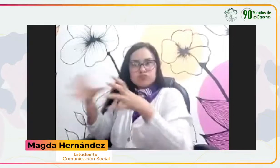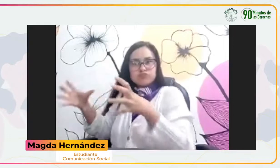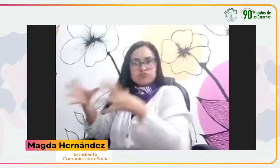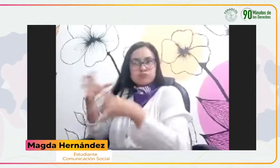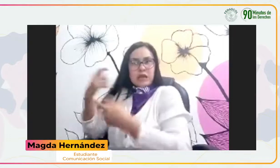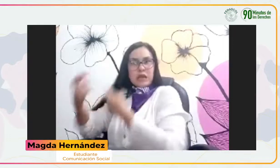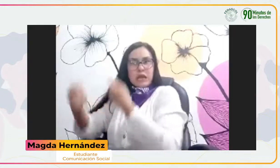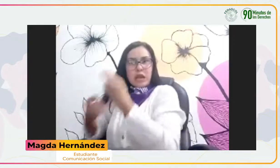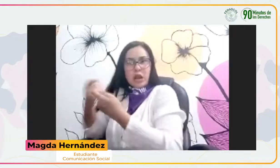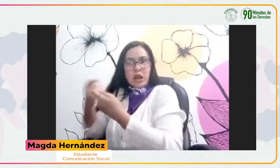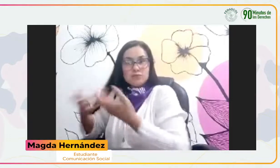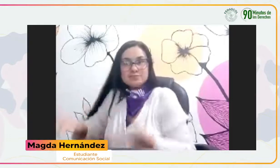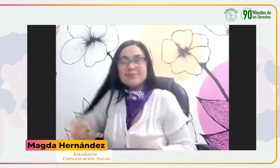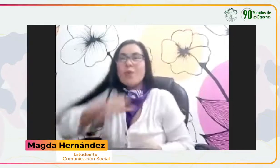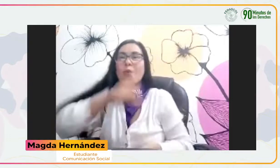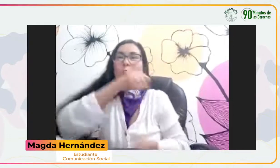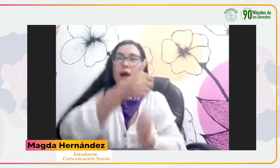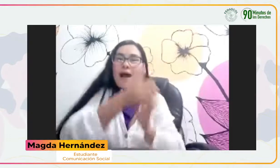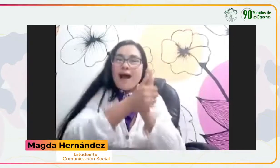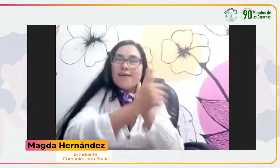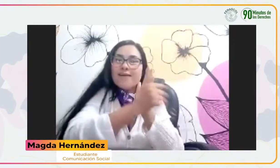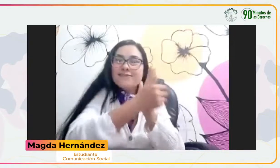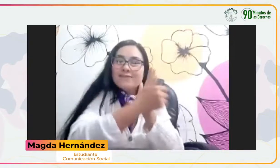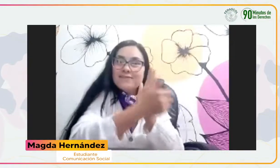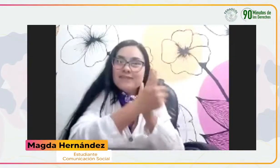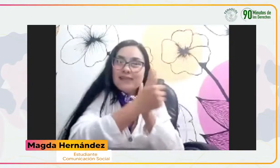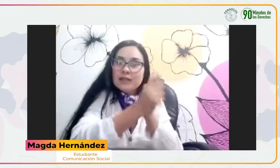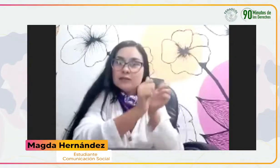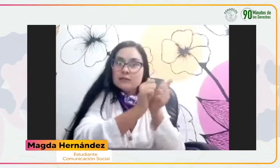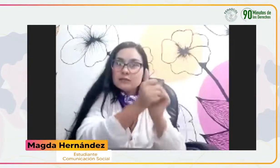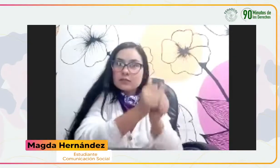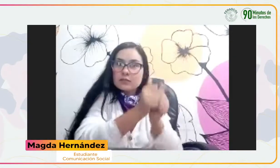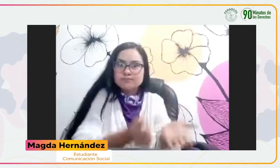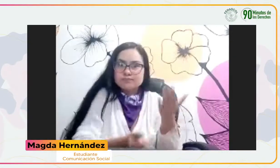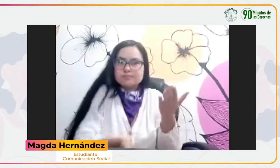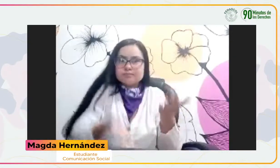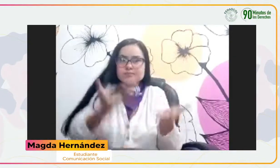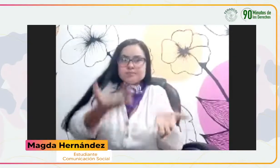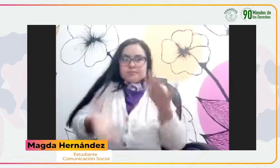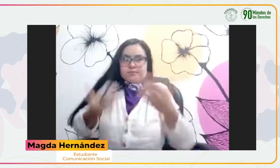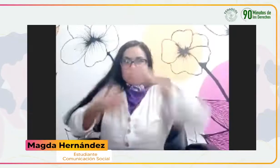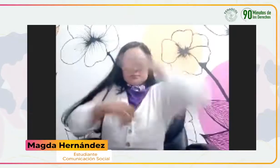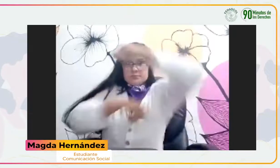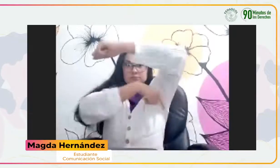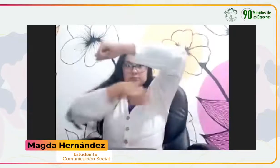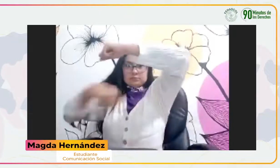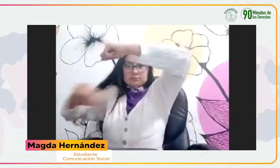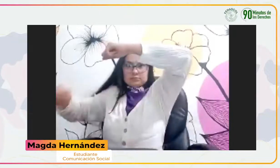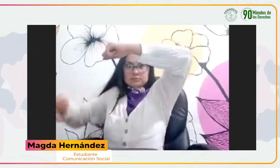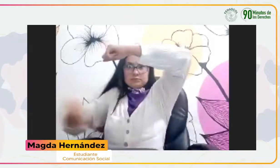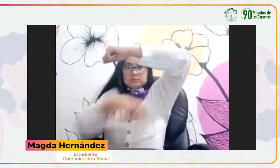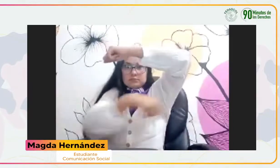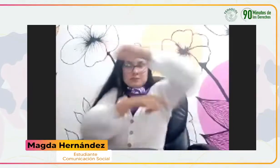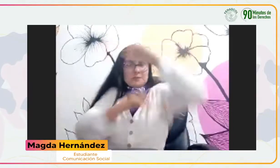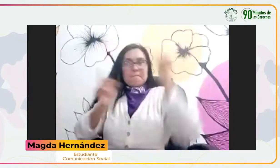habilidades para los negocios, pero no en la incidencia política, mujeres que cuentan con diferentes habilidades